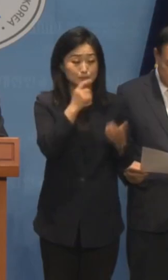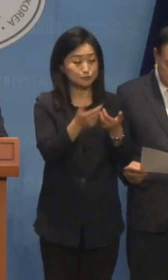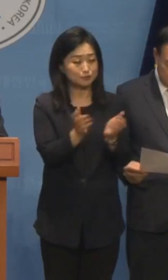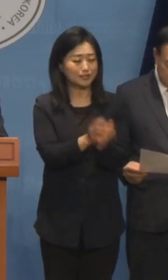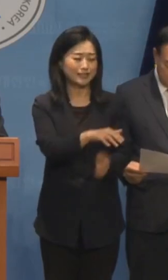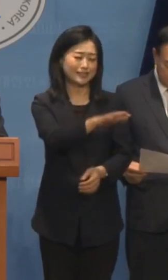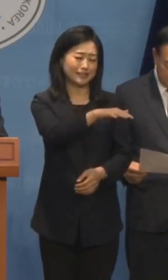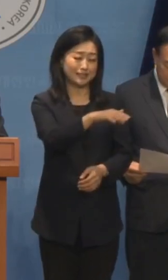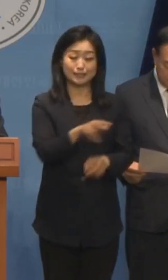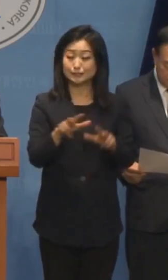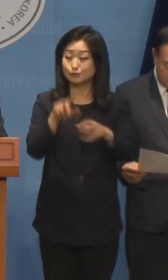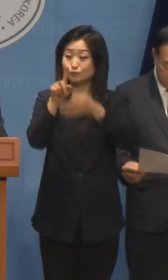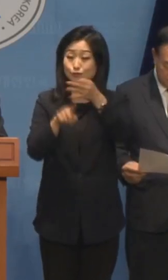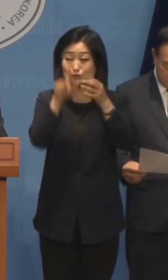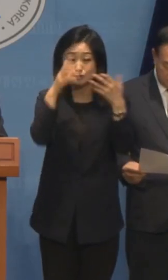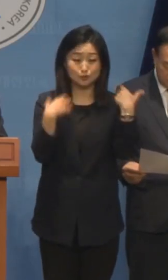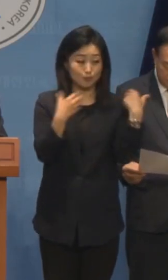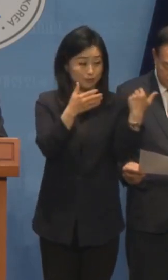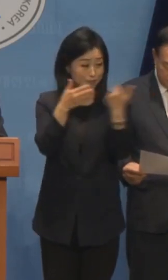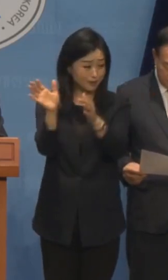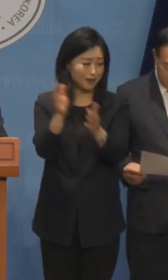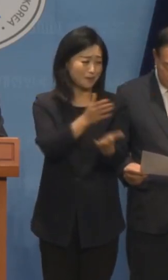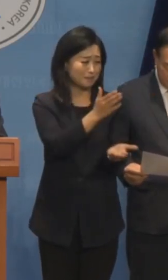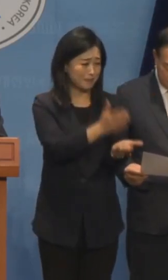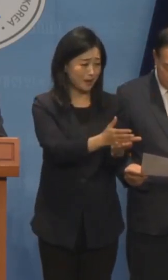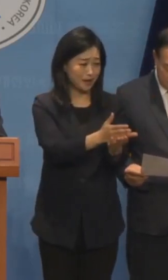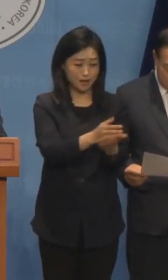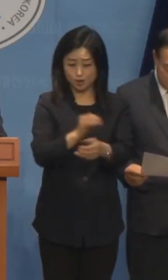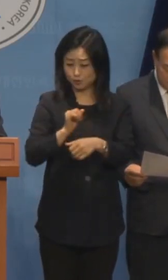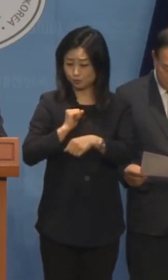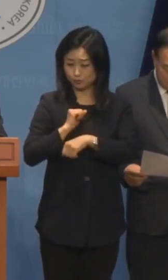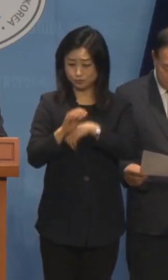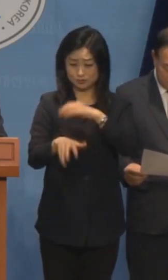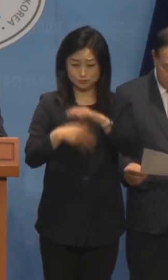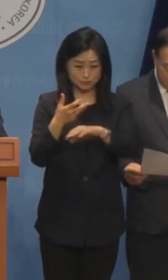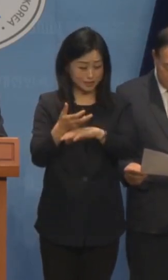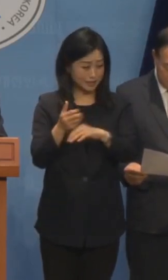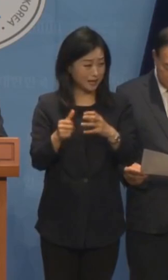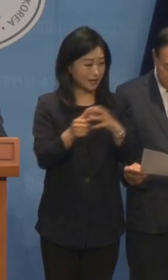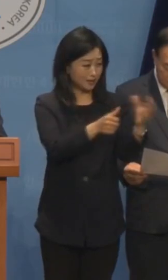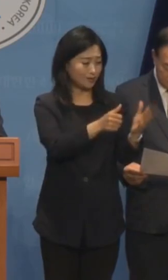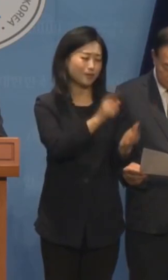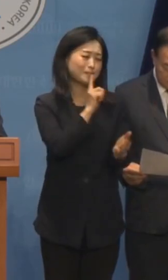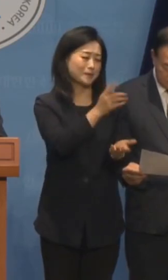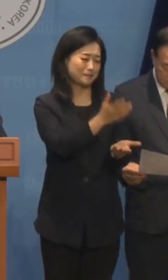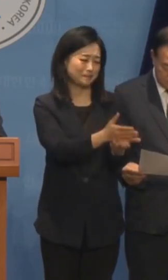민주당은 현 정부를 공격하기 위해 우리 군까지 정쟁으로 몰고 가고 있습니다.